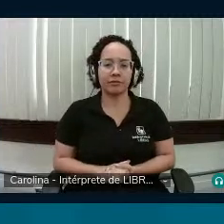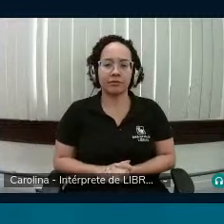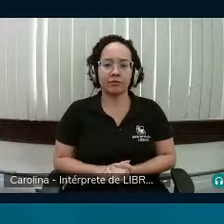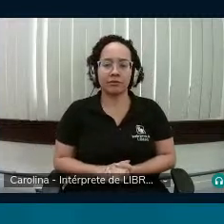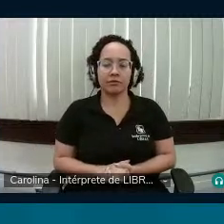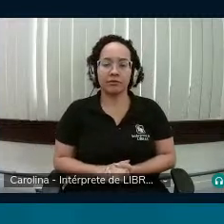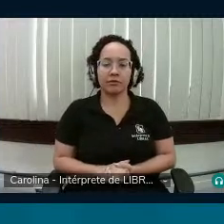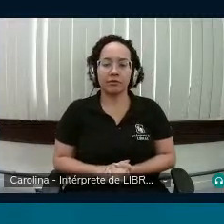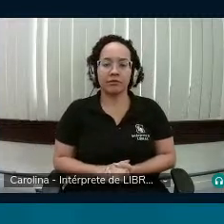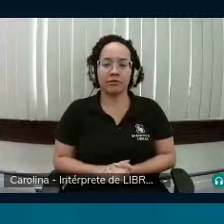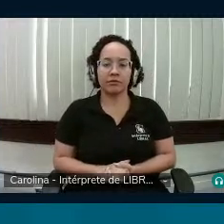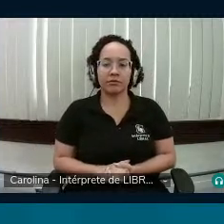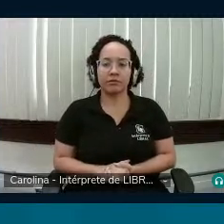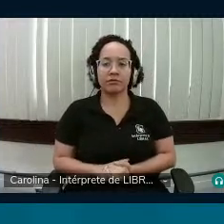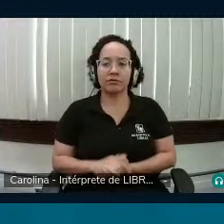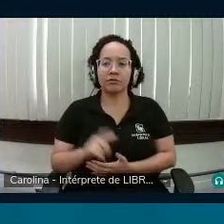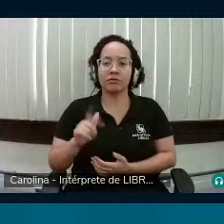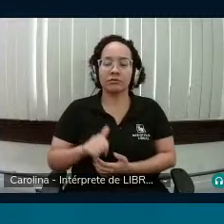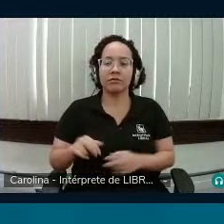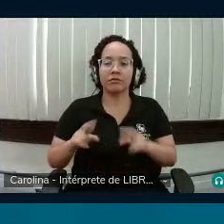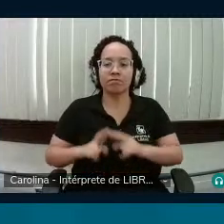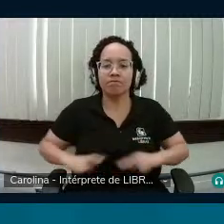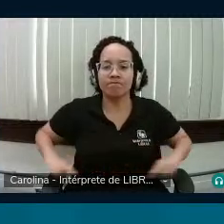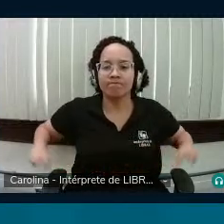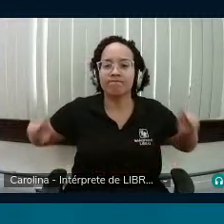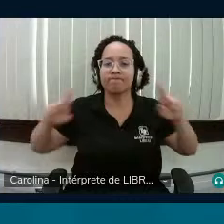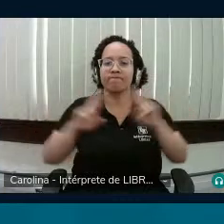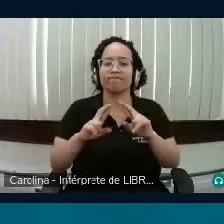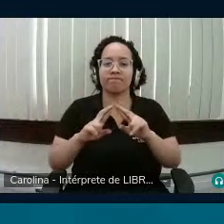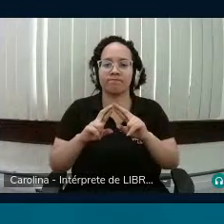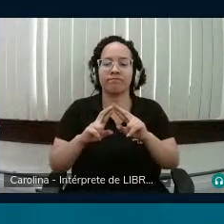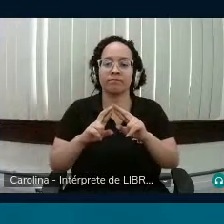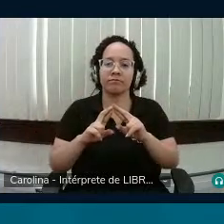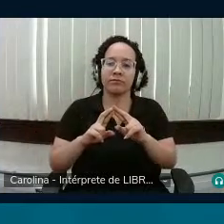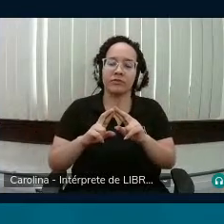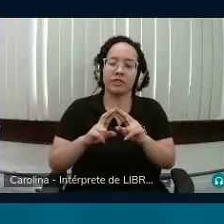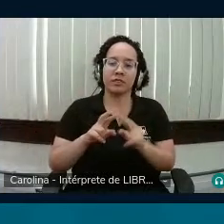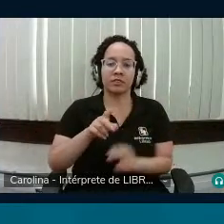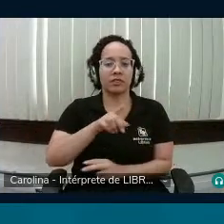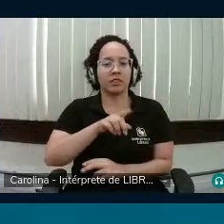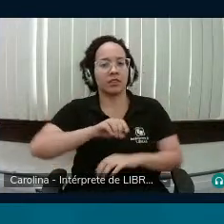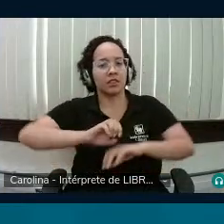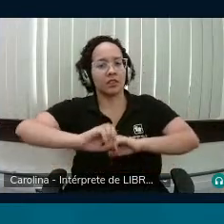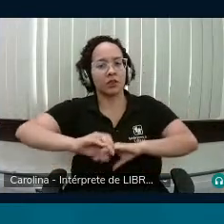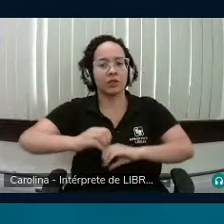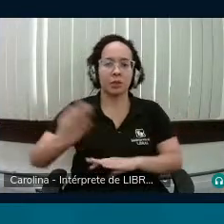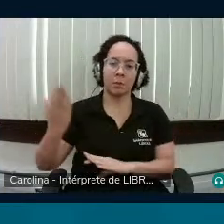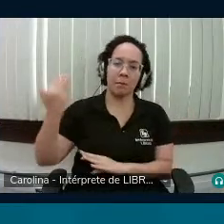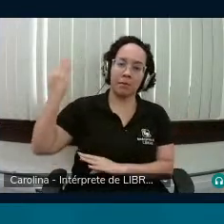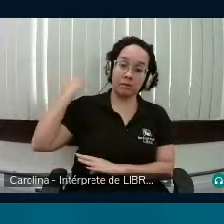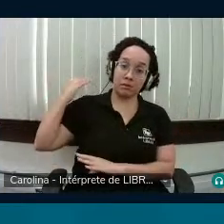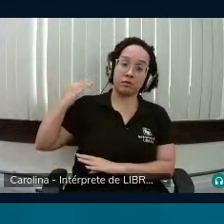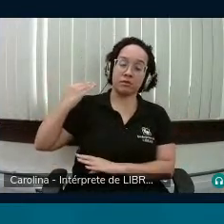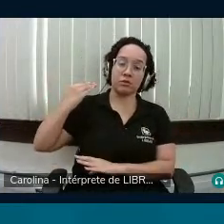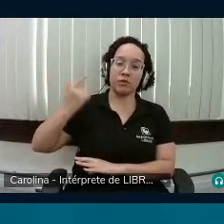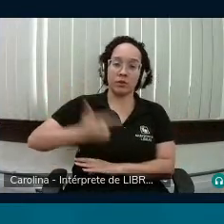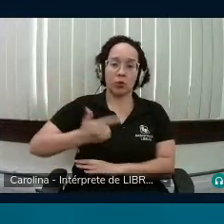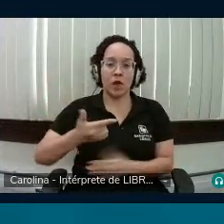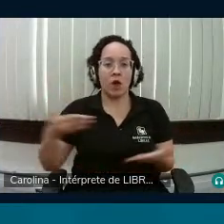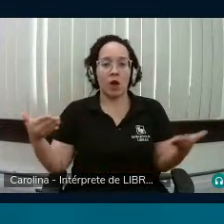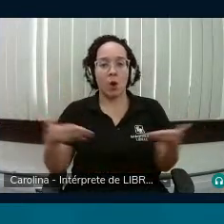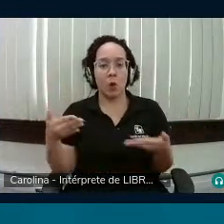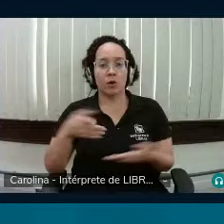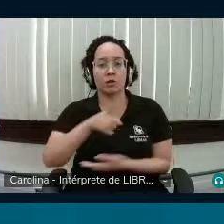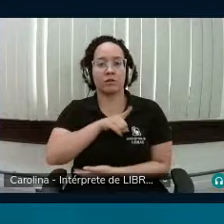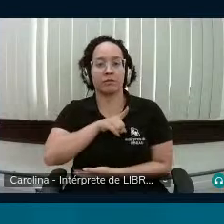a ideia de que a reforma do ensino secundário, no início dos anos 40, respondia a